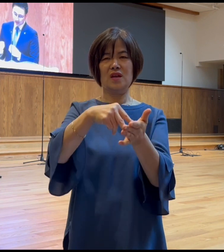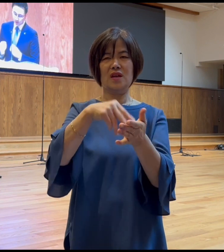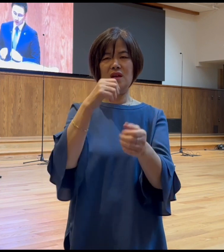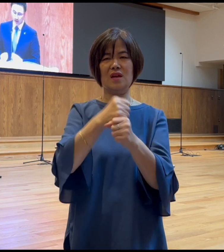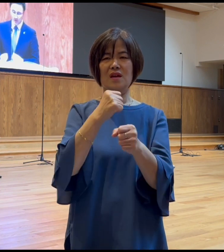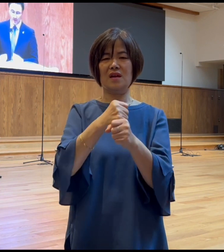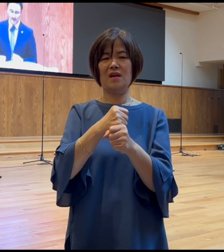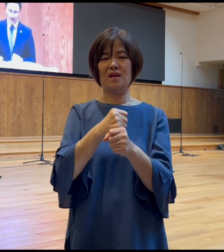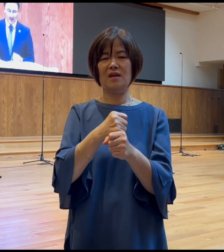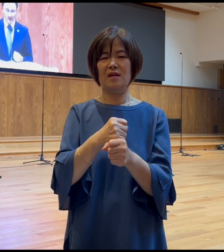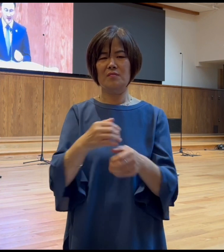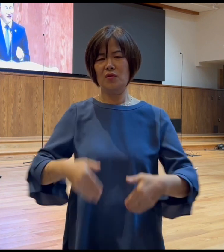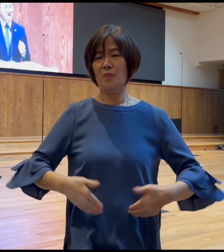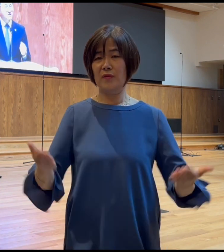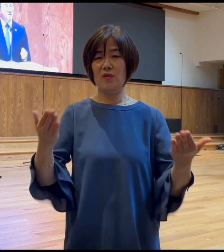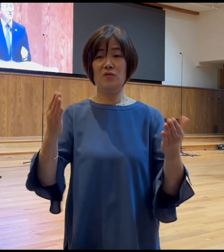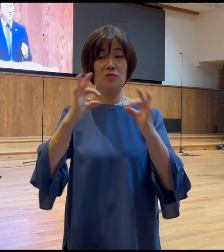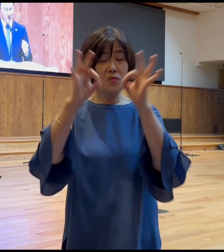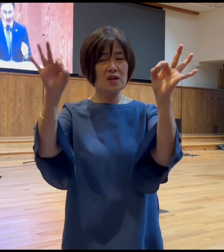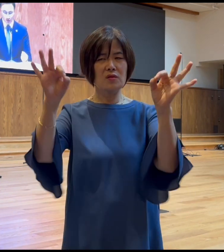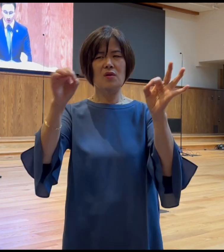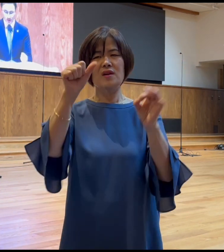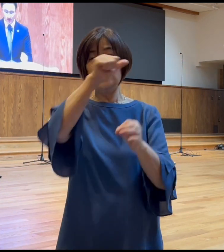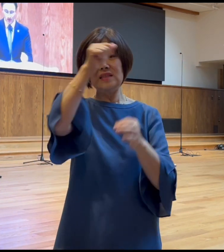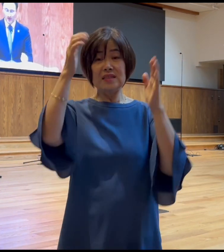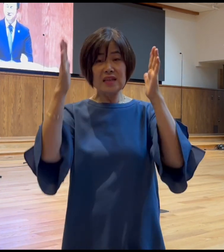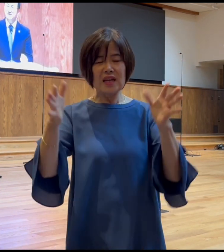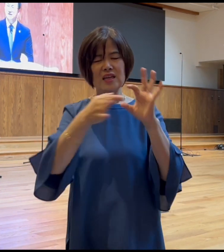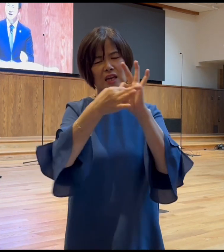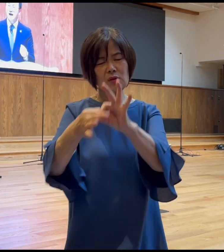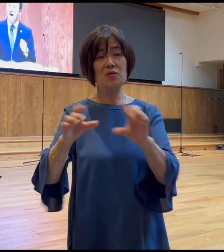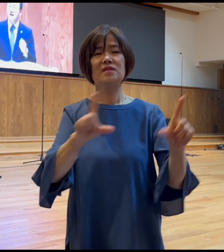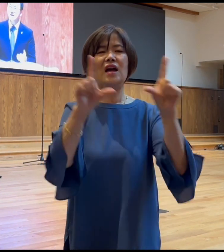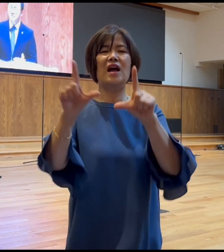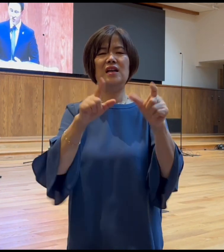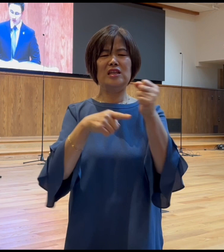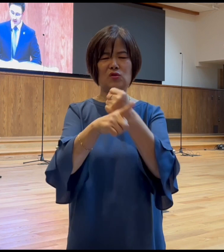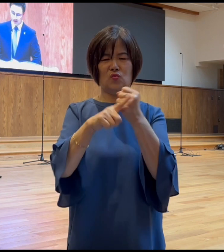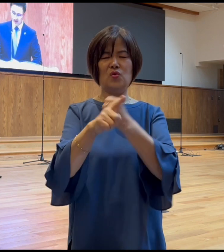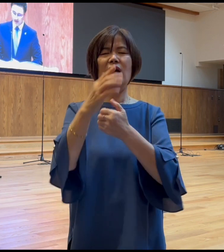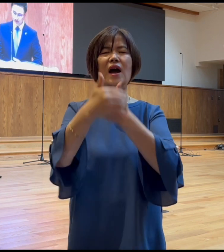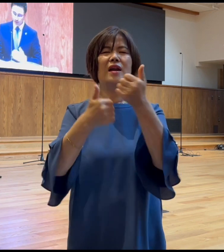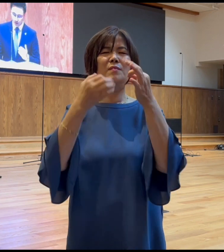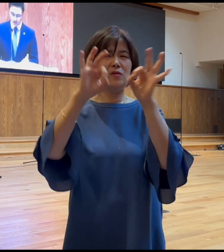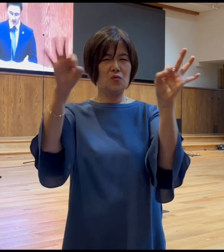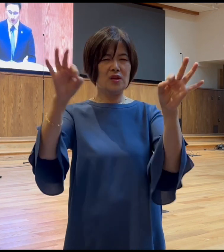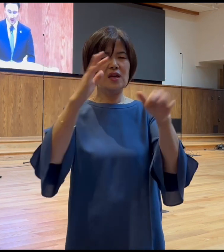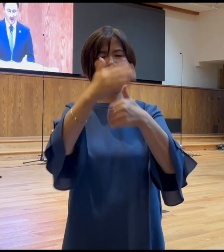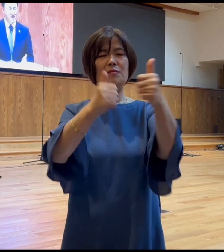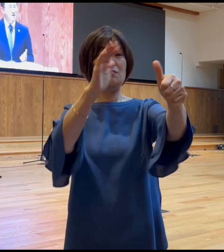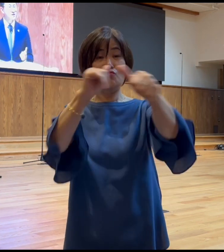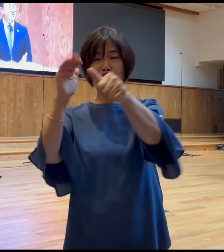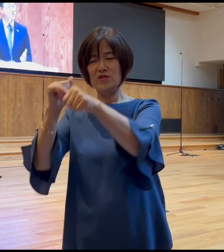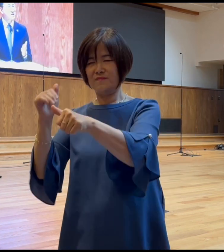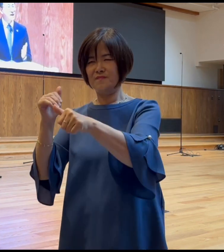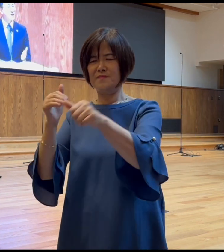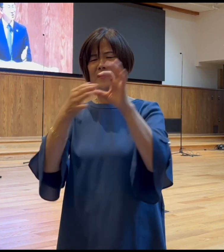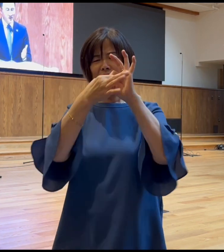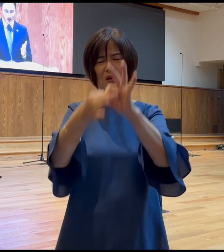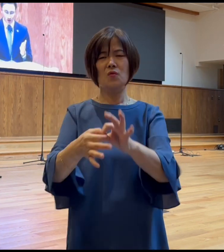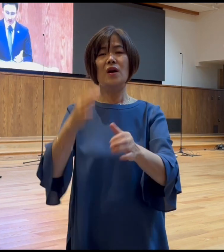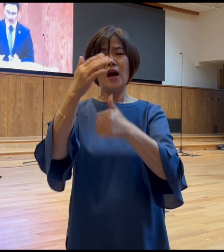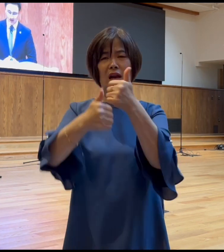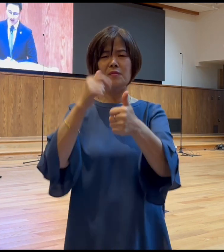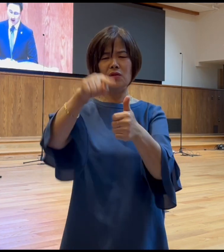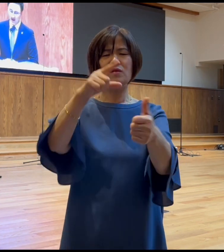부정하는 그 소리에도 그들의 인생을 밀어갈 수 있었던 것은 하나님의 소리, 부르심의 소리, 끊임없이 내가